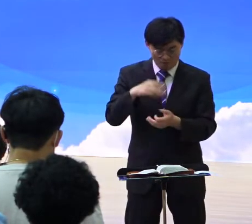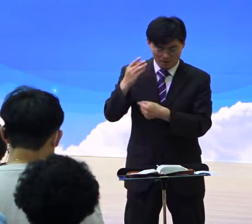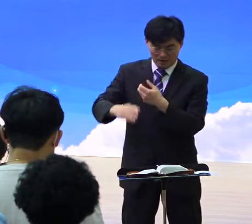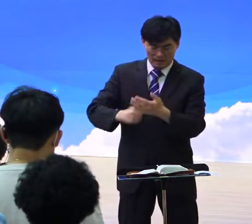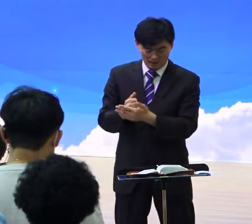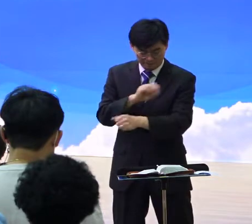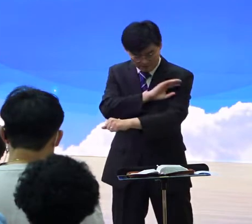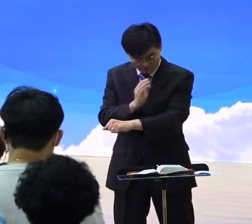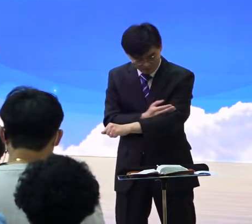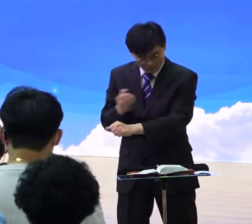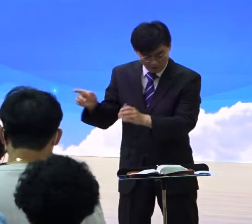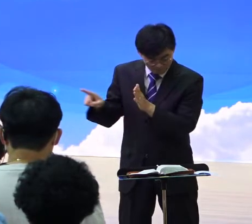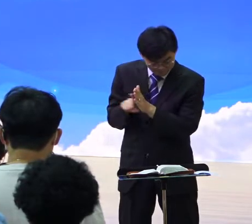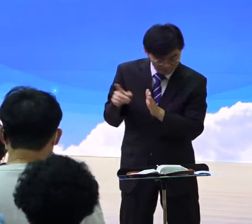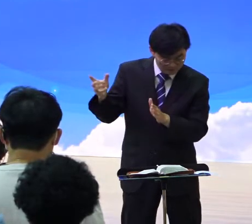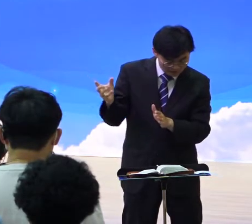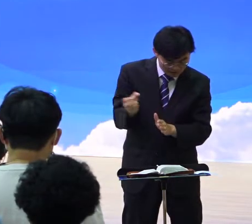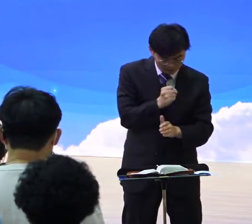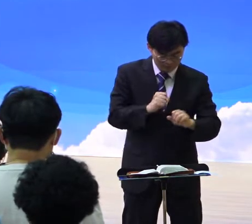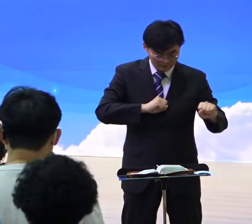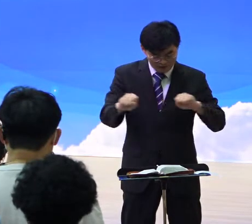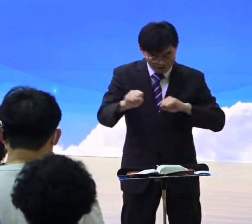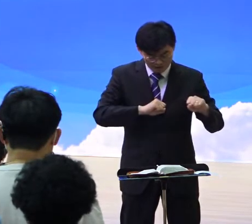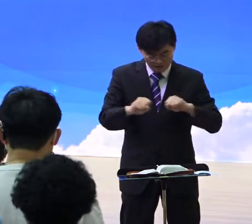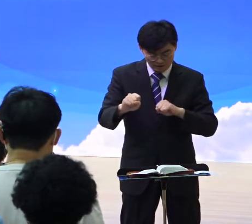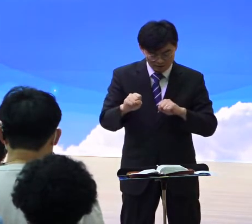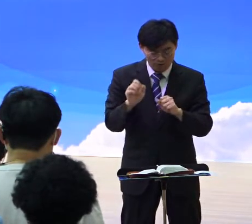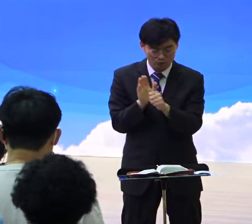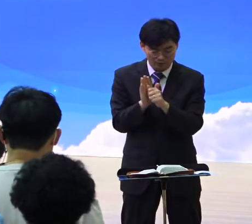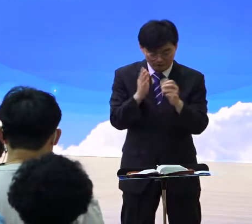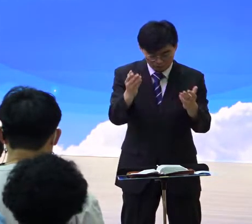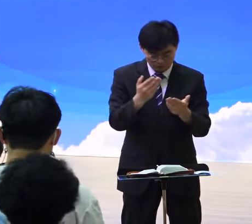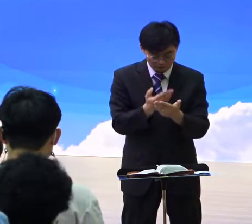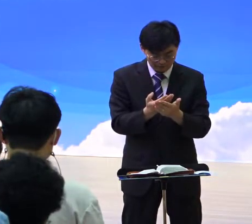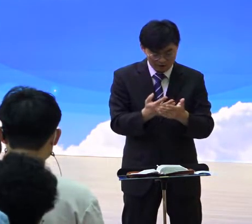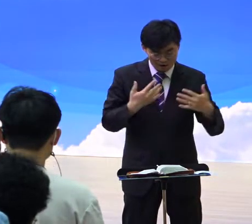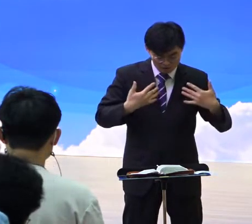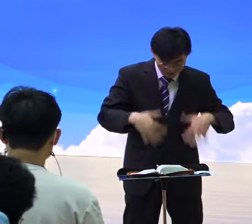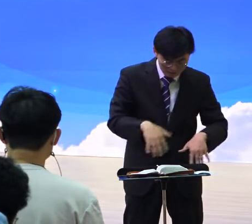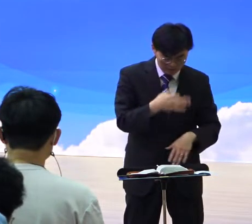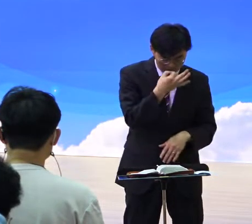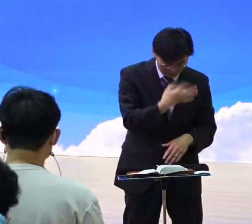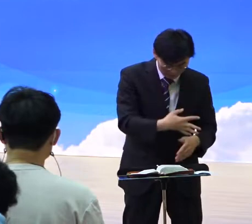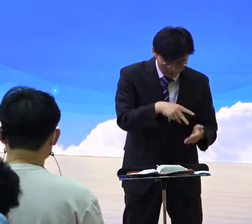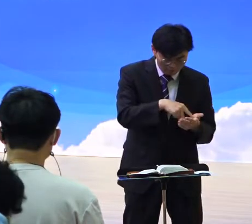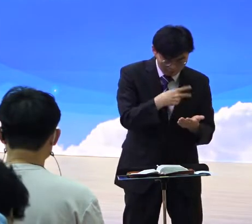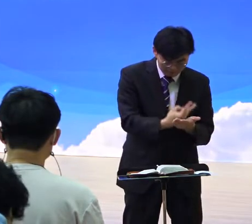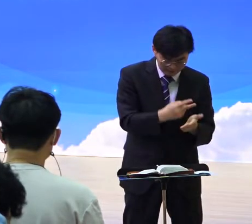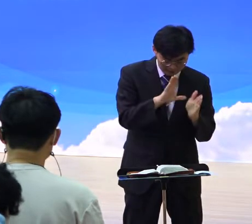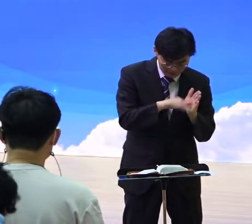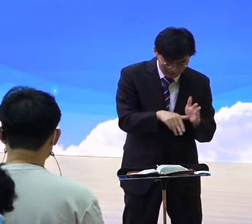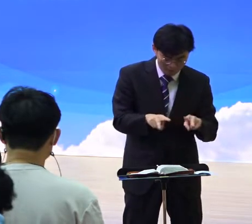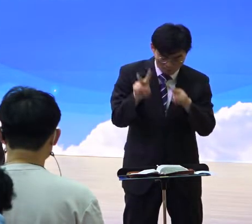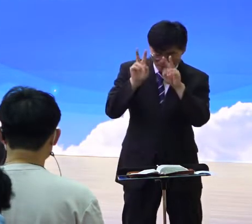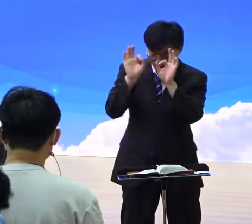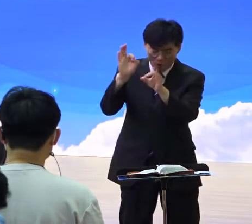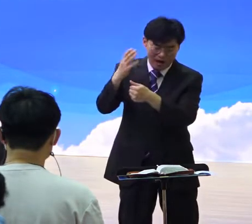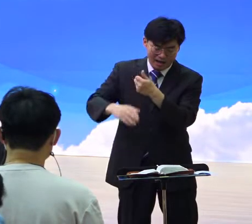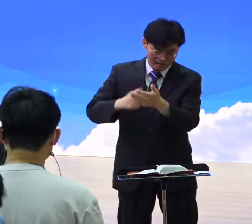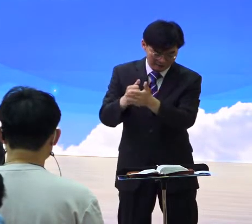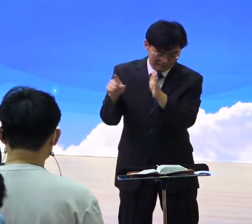능력으로 달려가게 하여 주시옵소서. 지치고 힘들어 넘어질 때에는 하나님을 바라보게 하시고